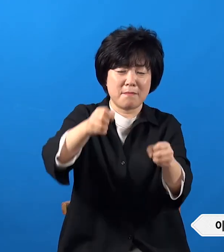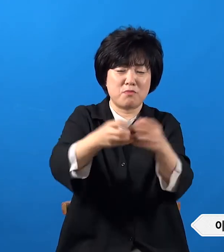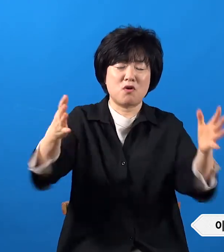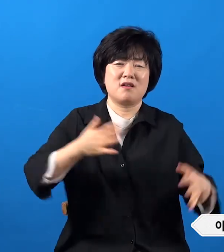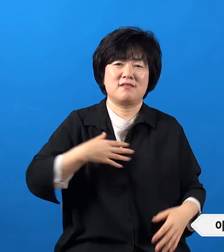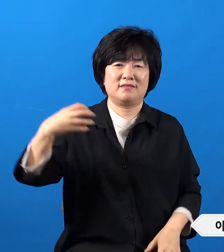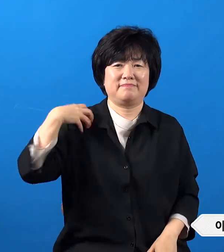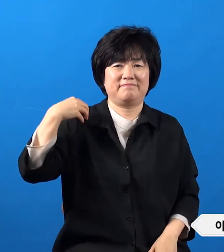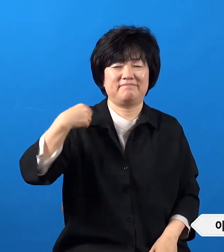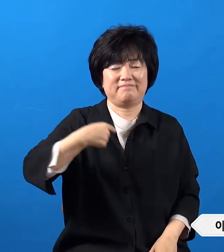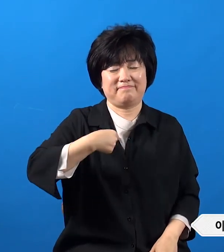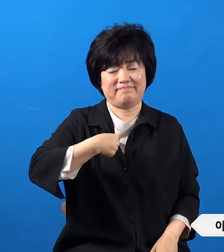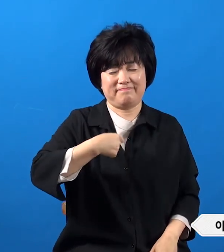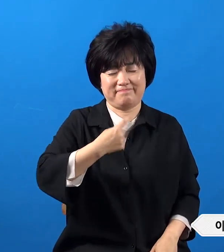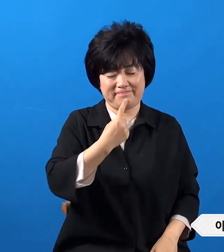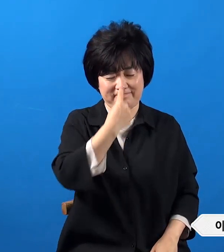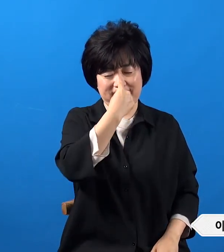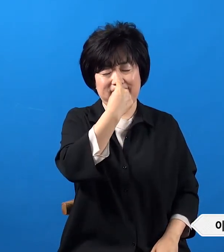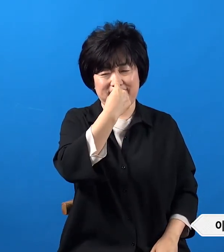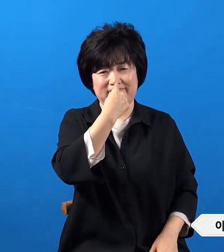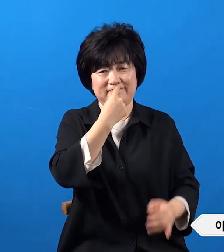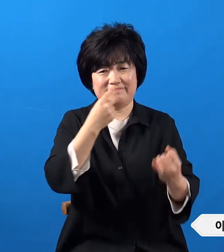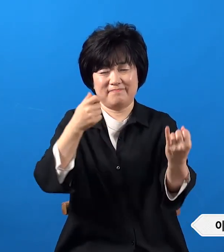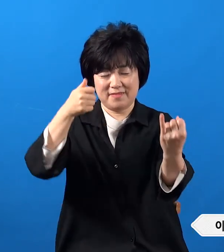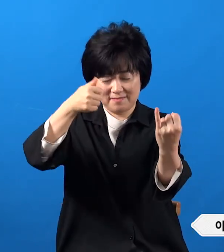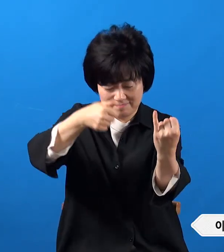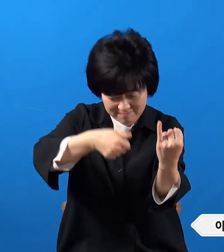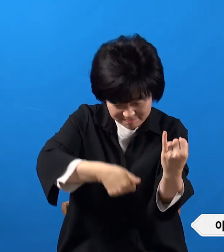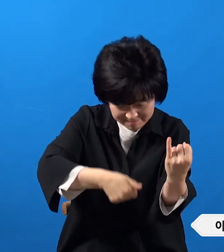쳐다보더니 킴 푹이 존 플러머의